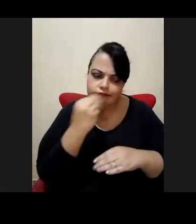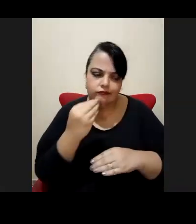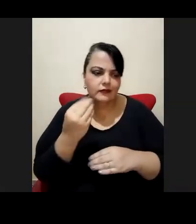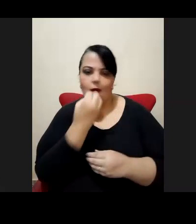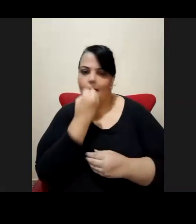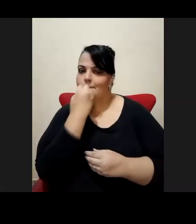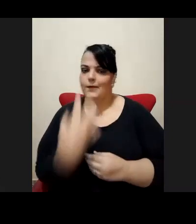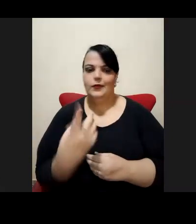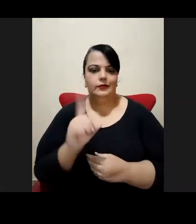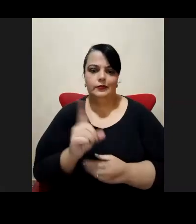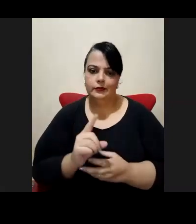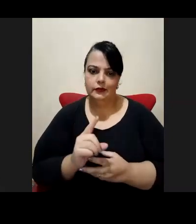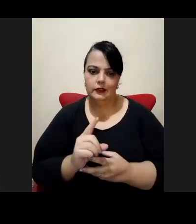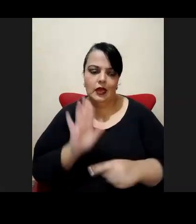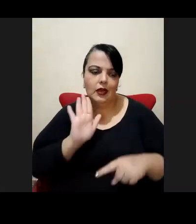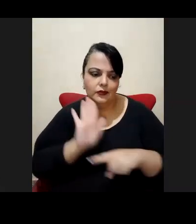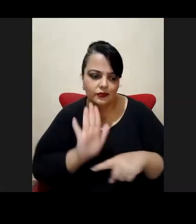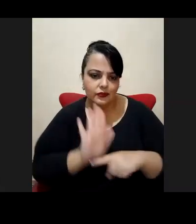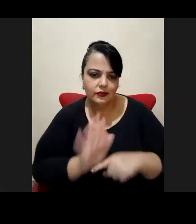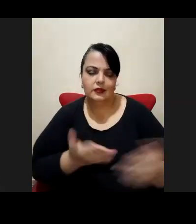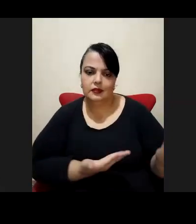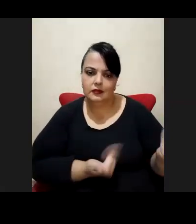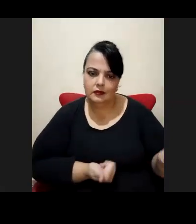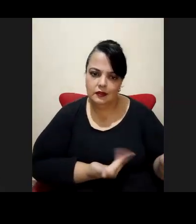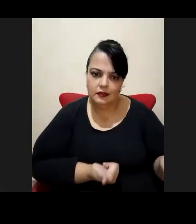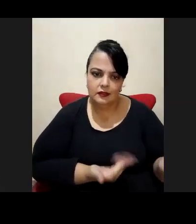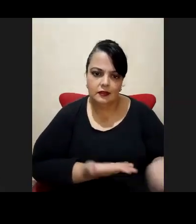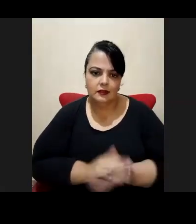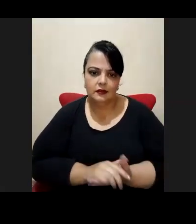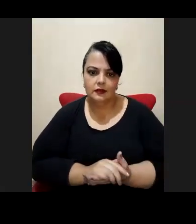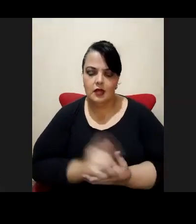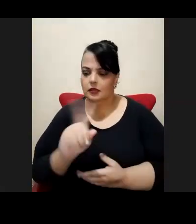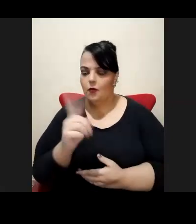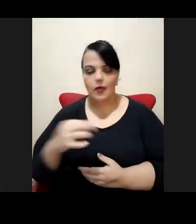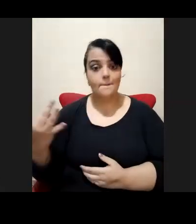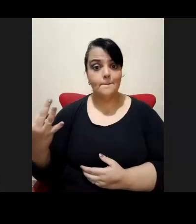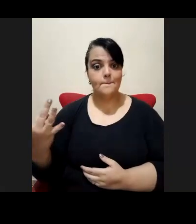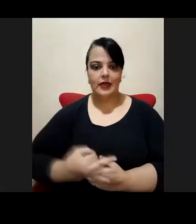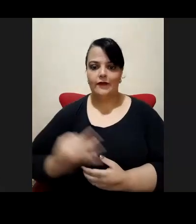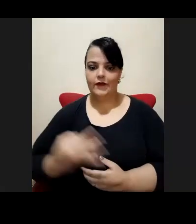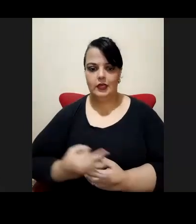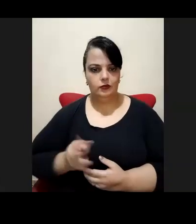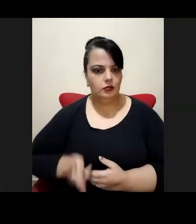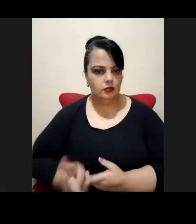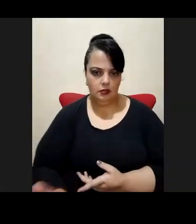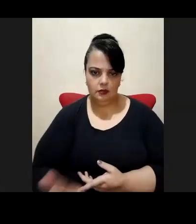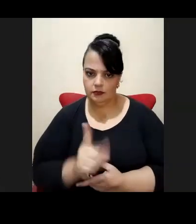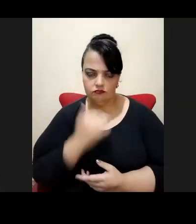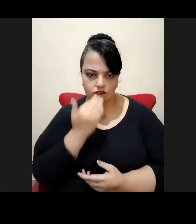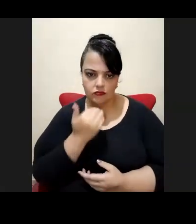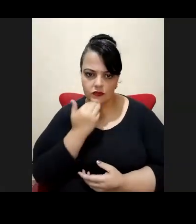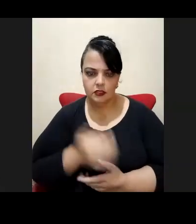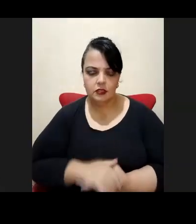consiga ajudar esse adolescente de que ele não vai ser perfeito sempre, né, de que ele vai ter que lidar com as